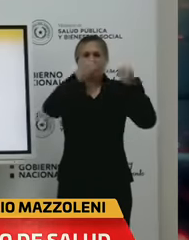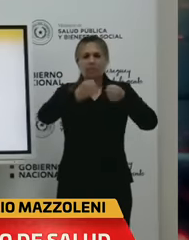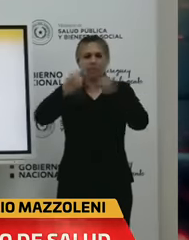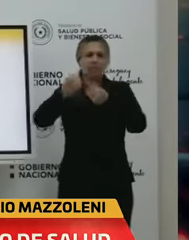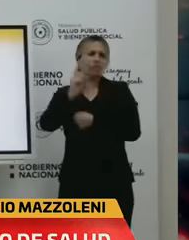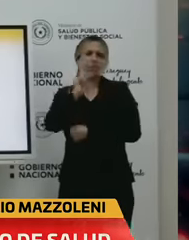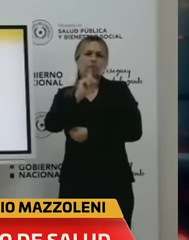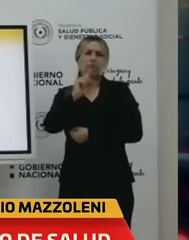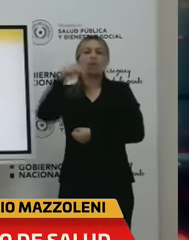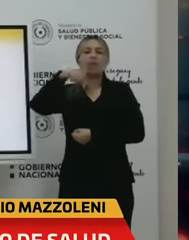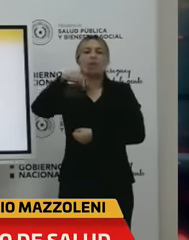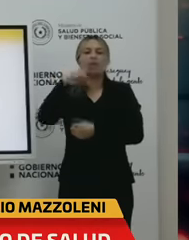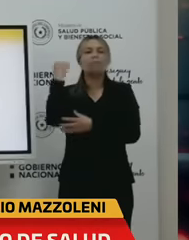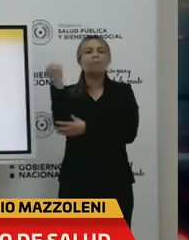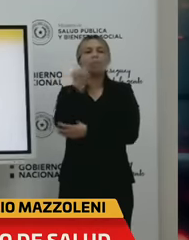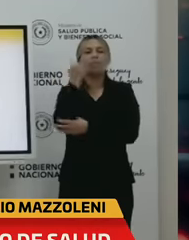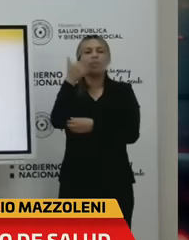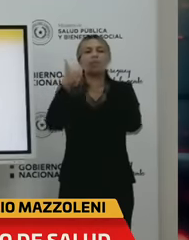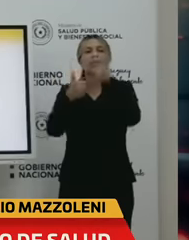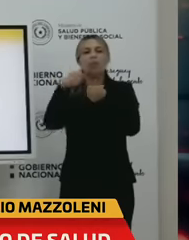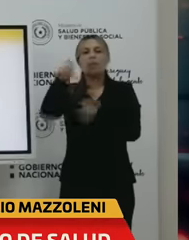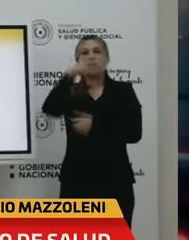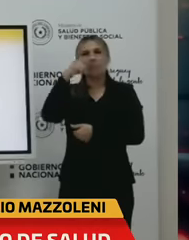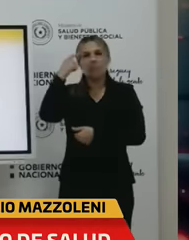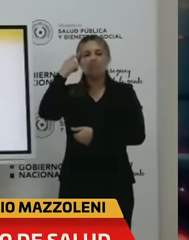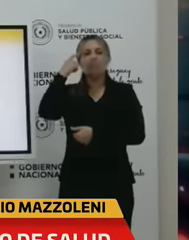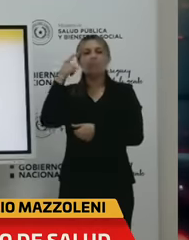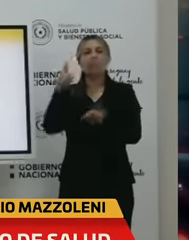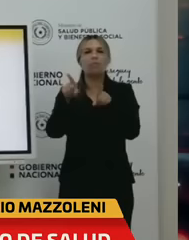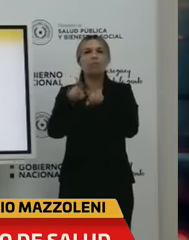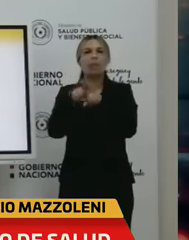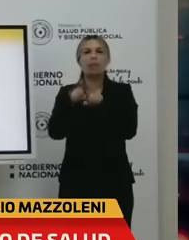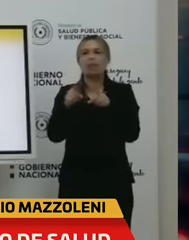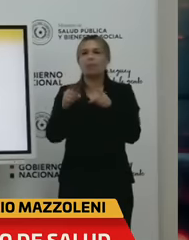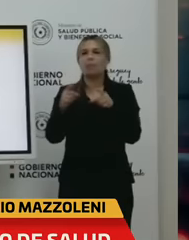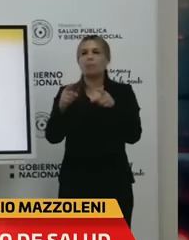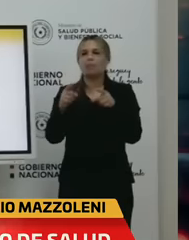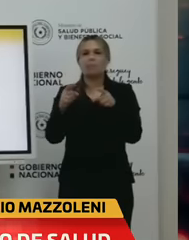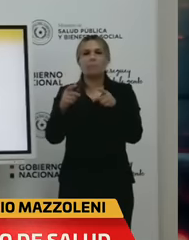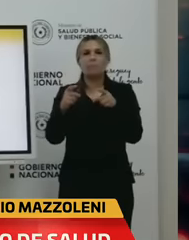que aquí no se tiene que plantear ya las cosas como una cuestión de